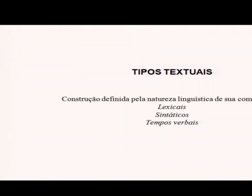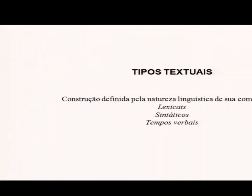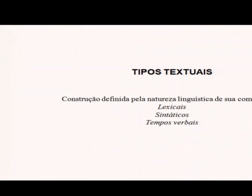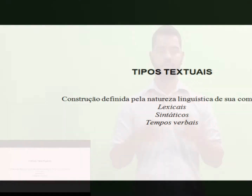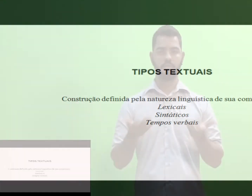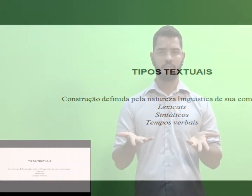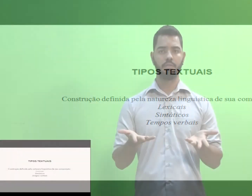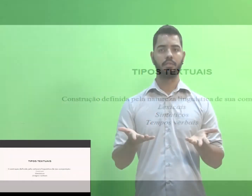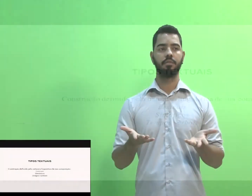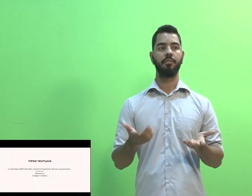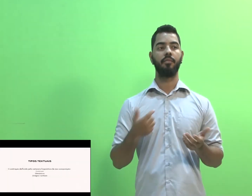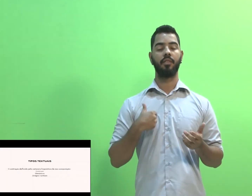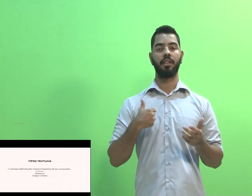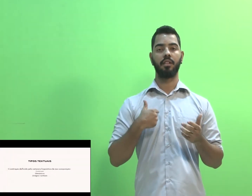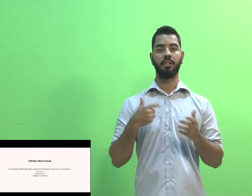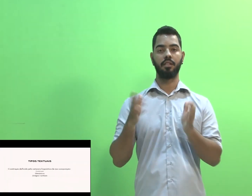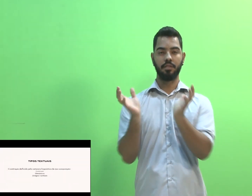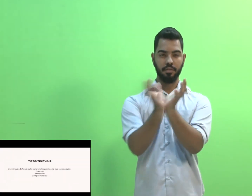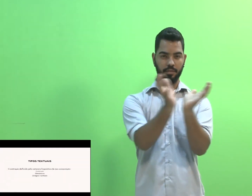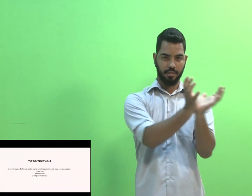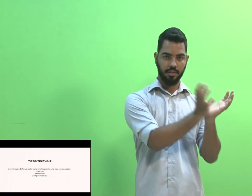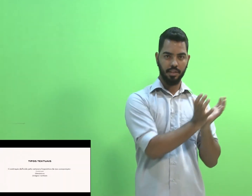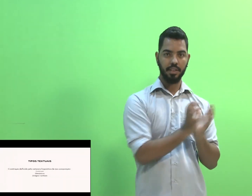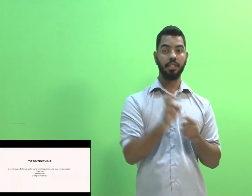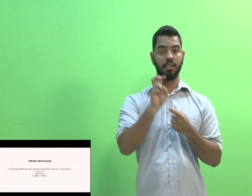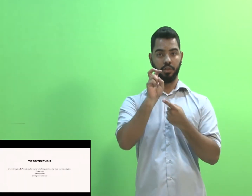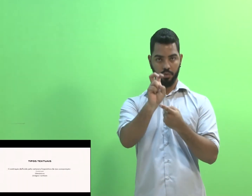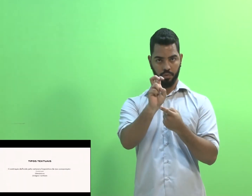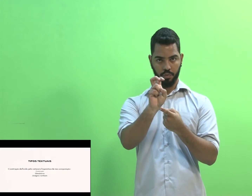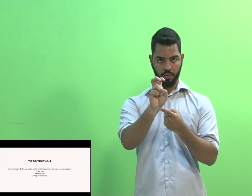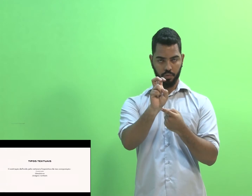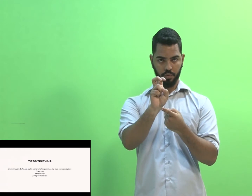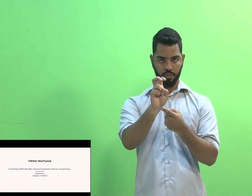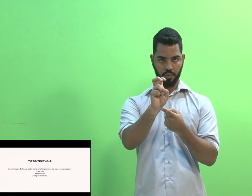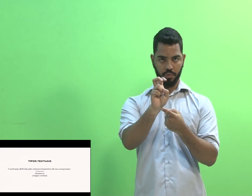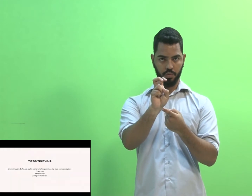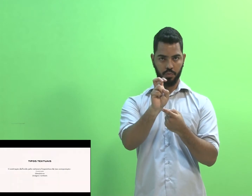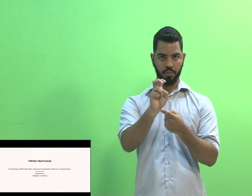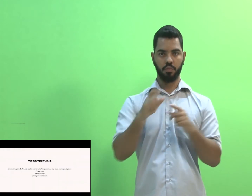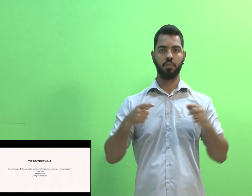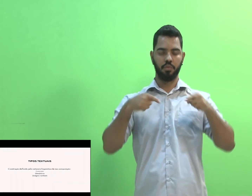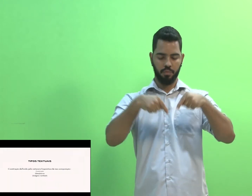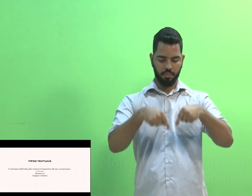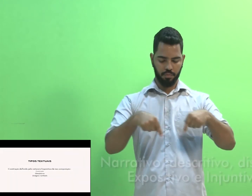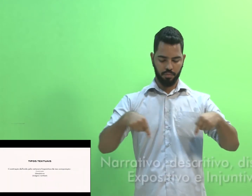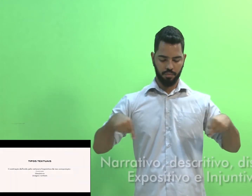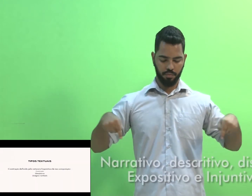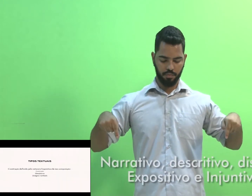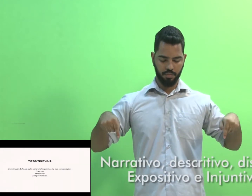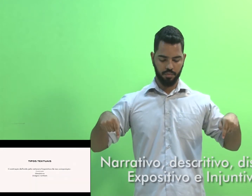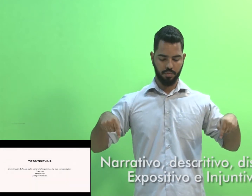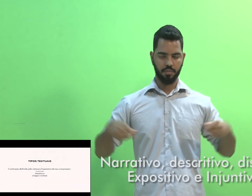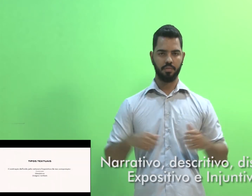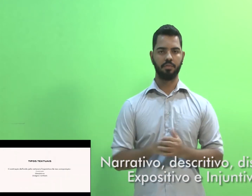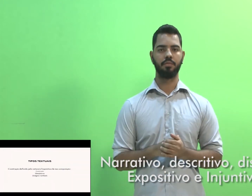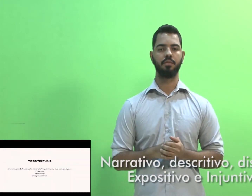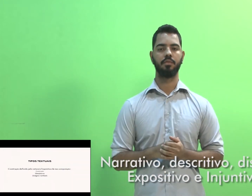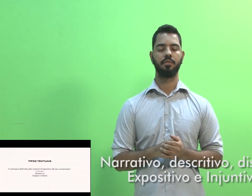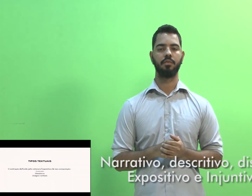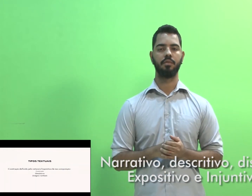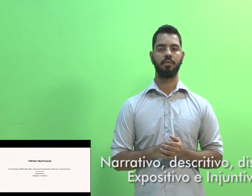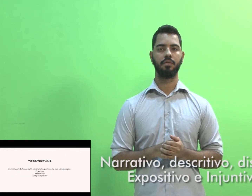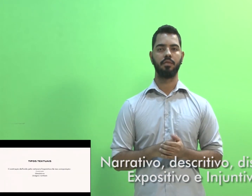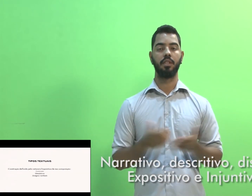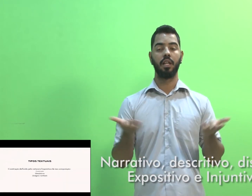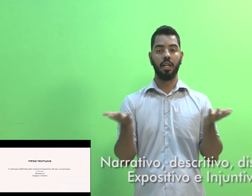narração, descrição, injunção, dissertação e exposição. Vejamos agora as peculiaridades de cada um desse